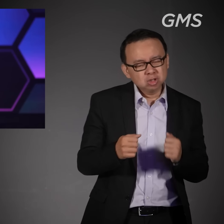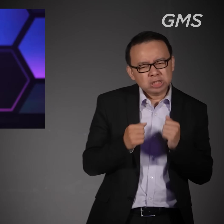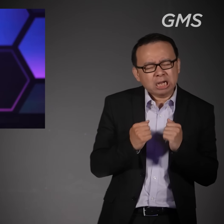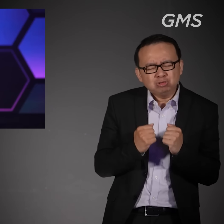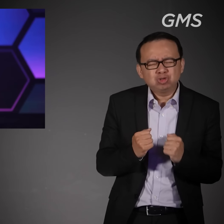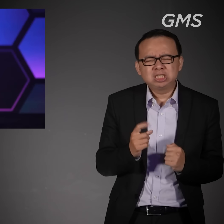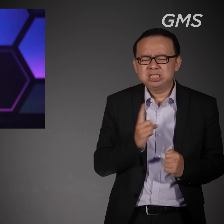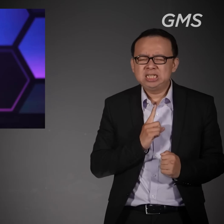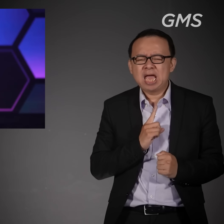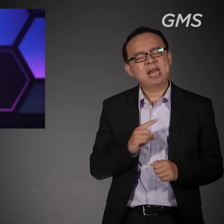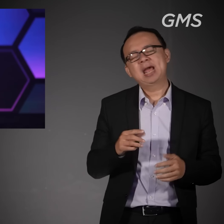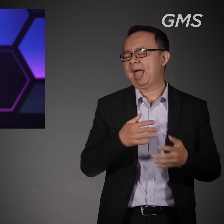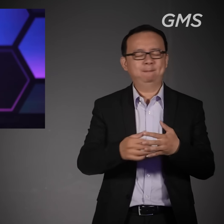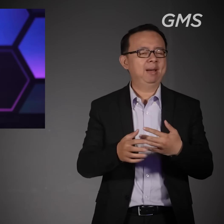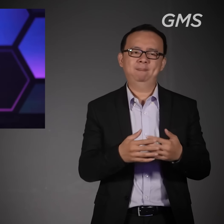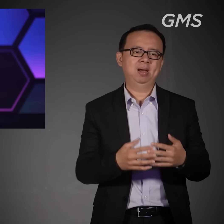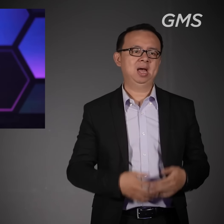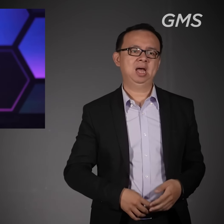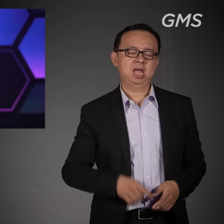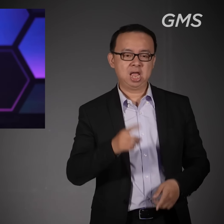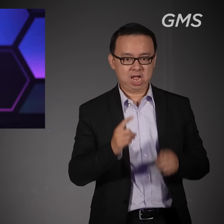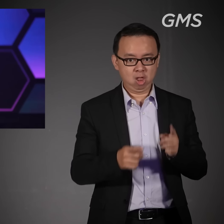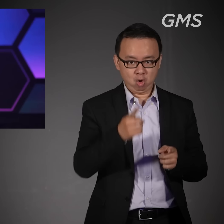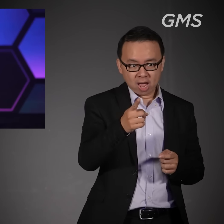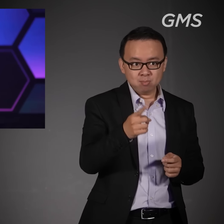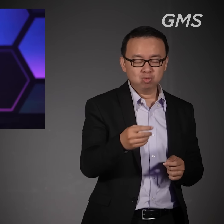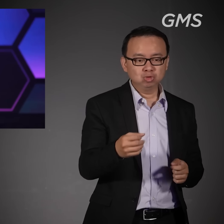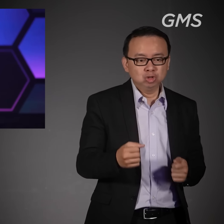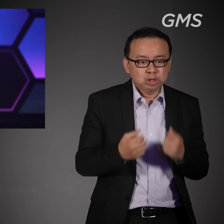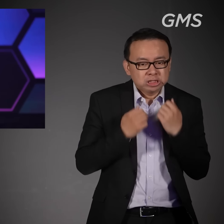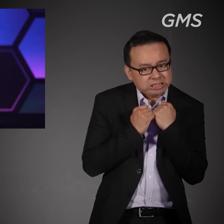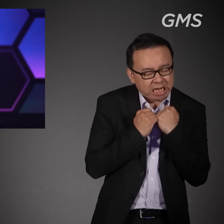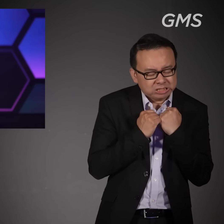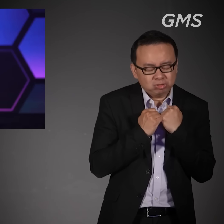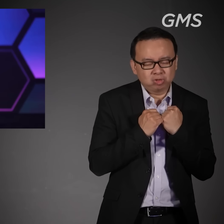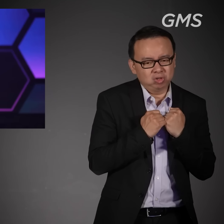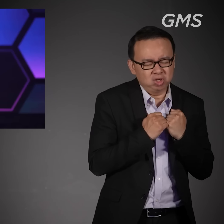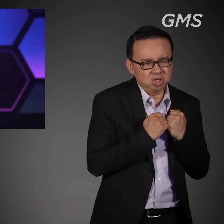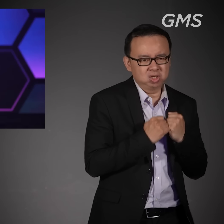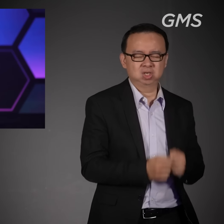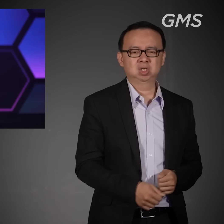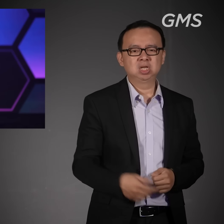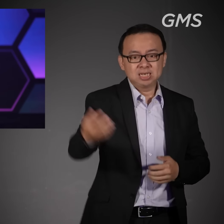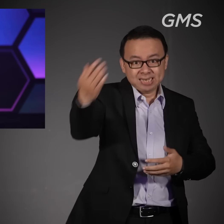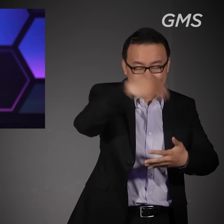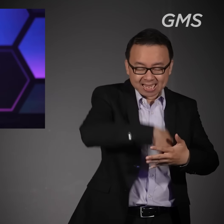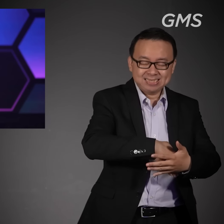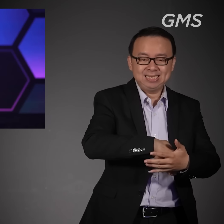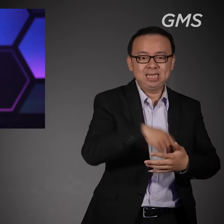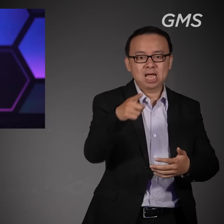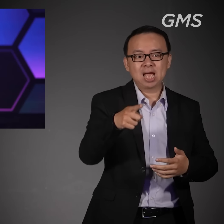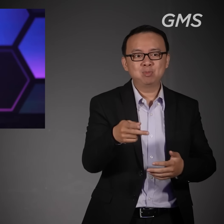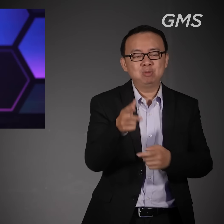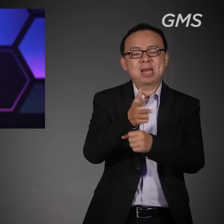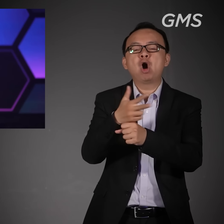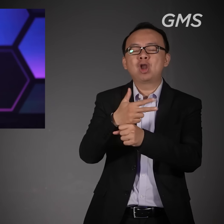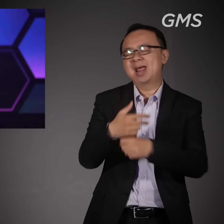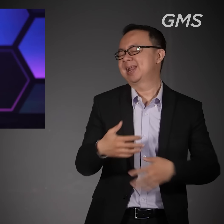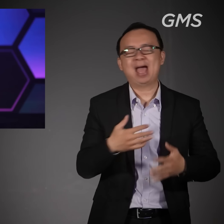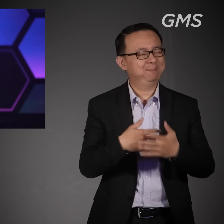sini onsite, online juga bisa. Dimanapun juga kalian bisa berjumpa dengan